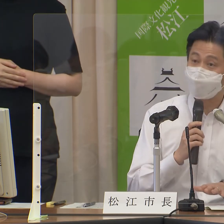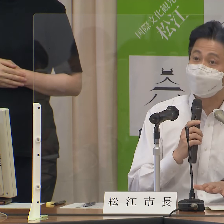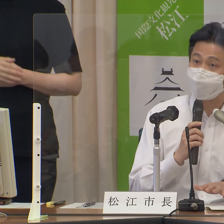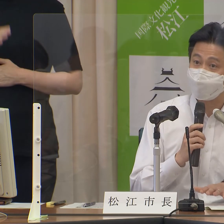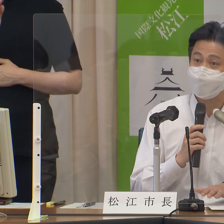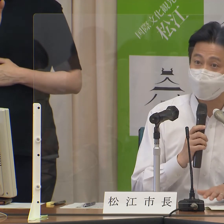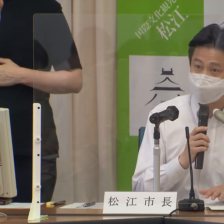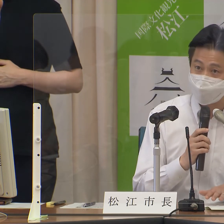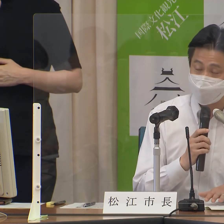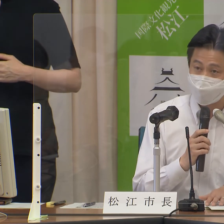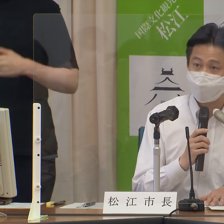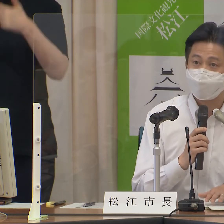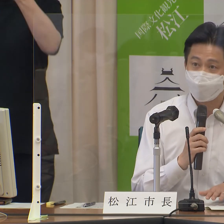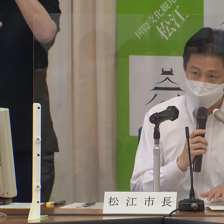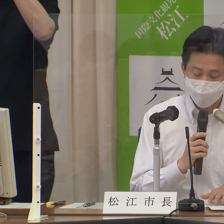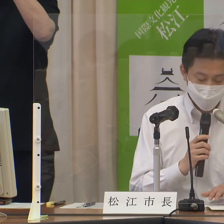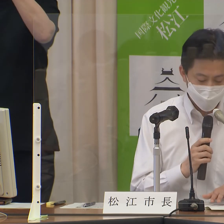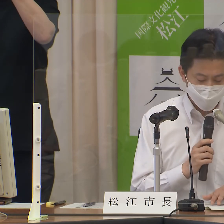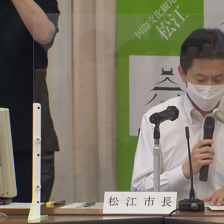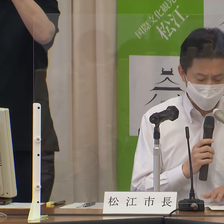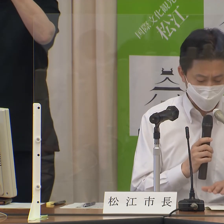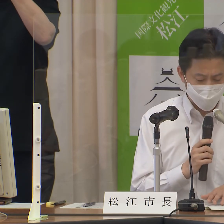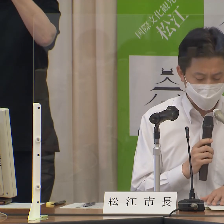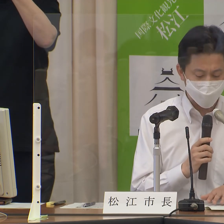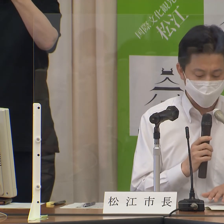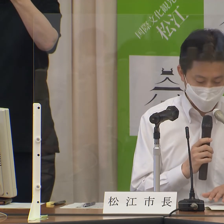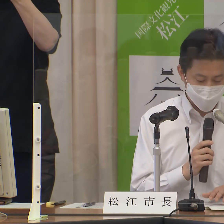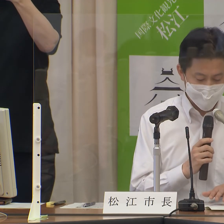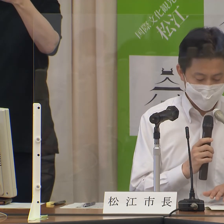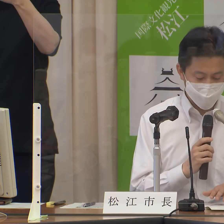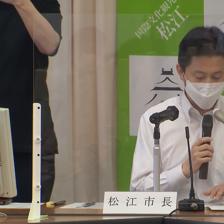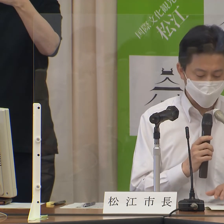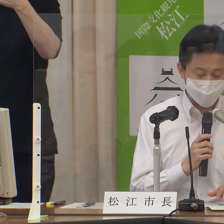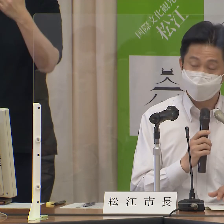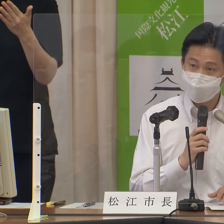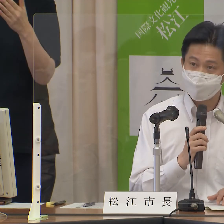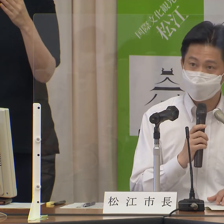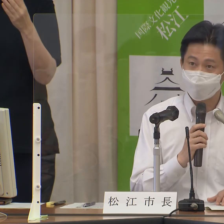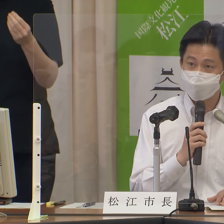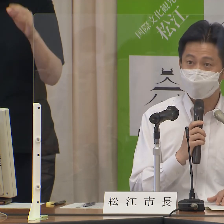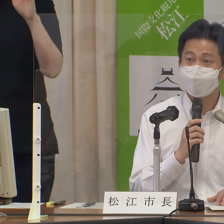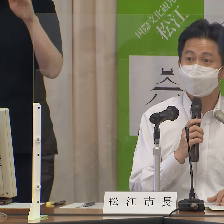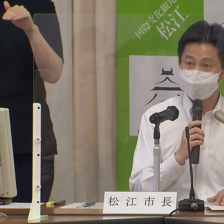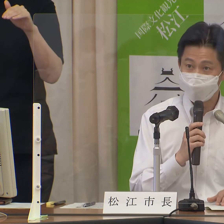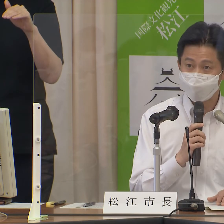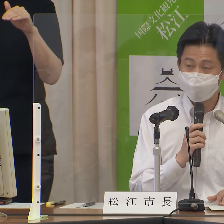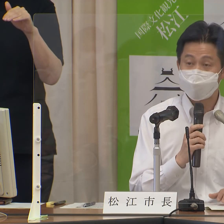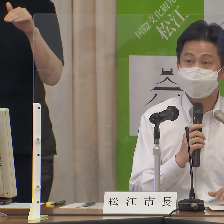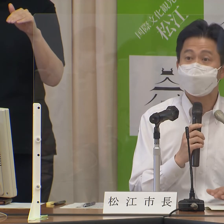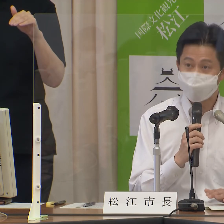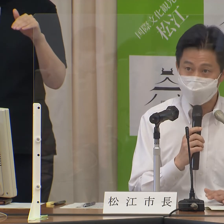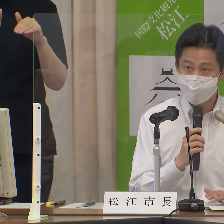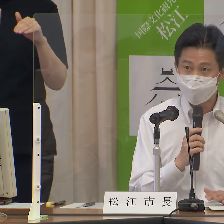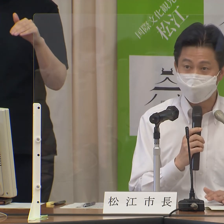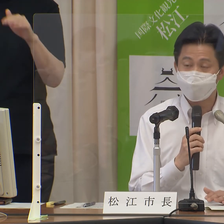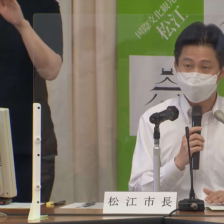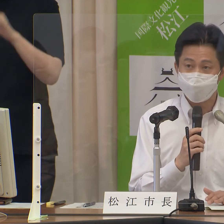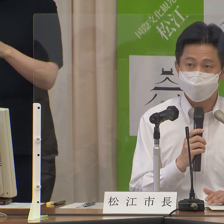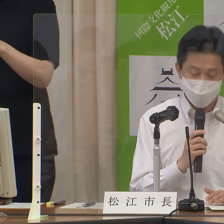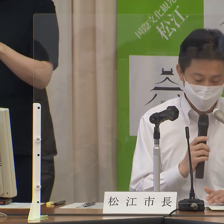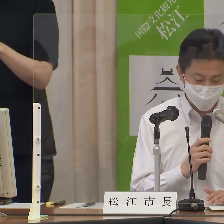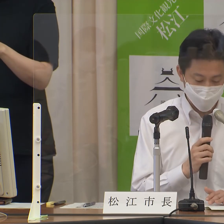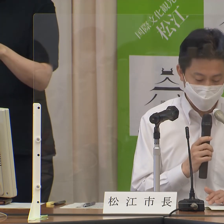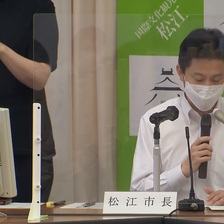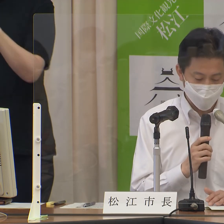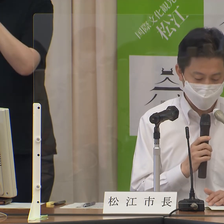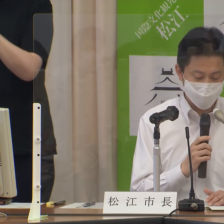7月20日が終業式でございますけれども、それを早めて、今日ですね終業式を行って、明日から夏休み